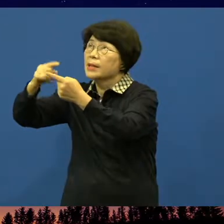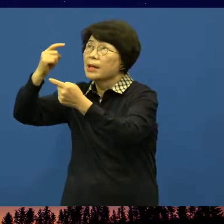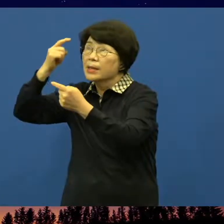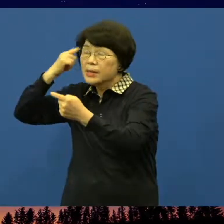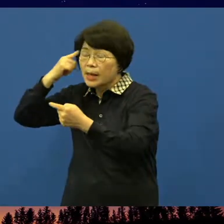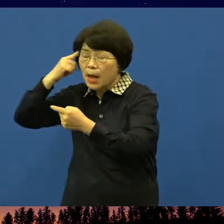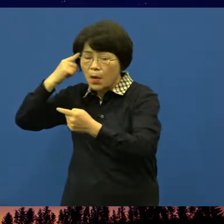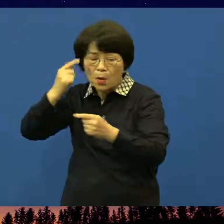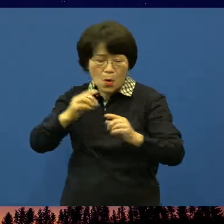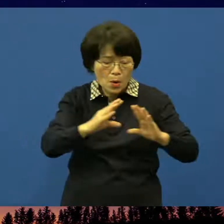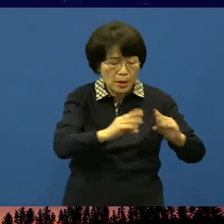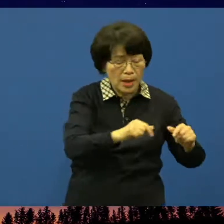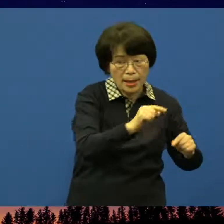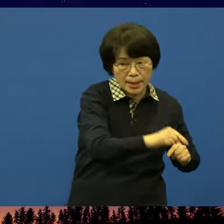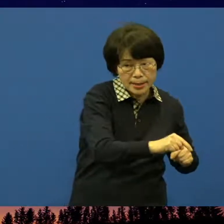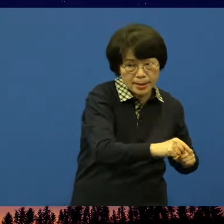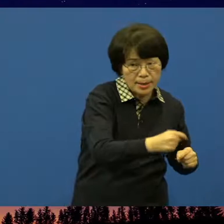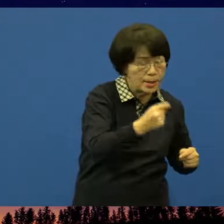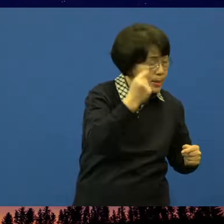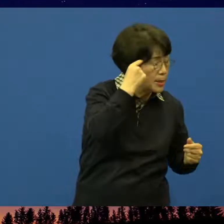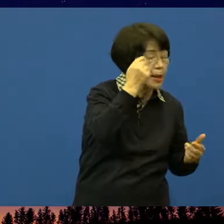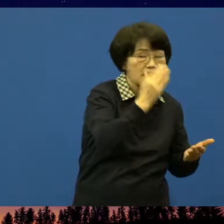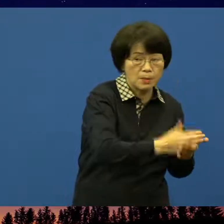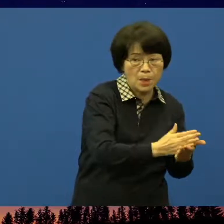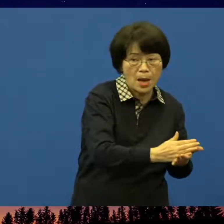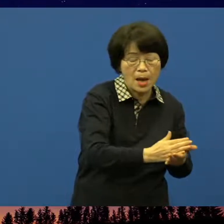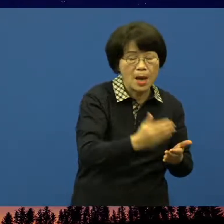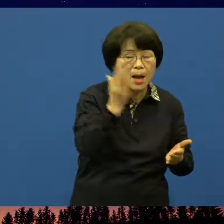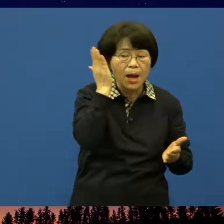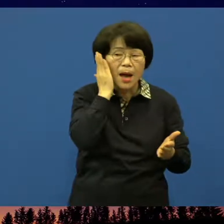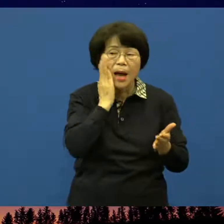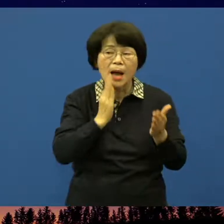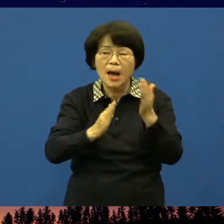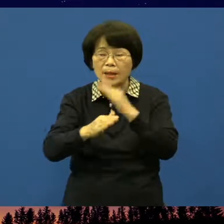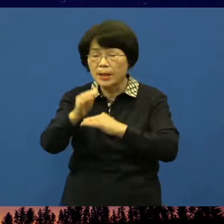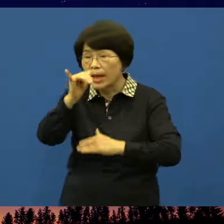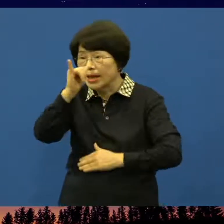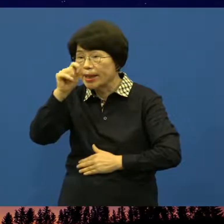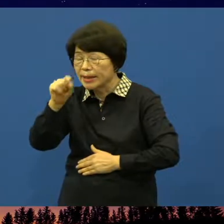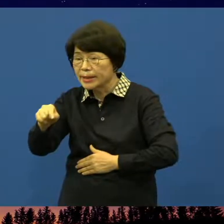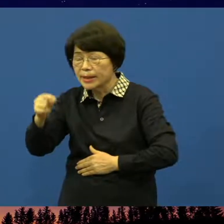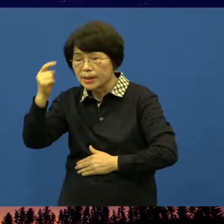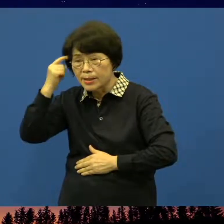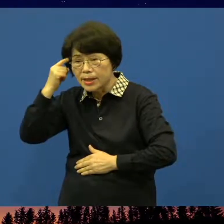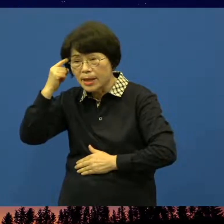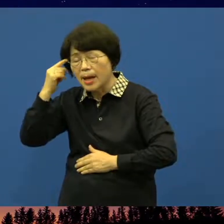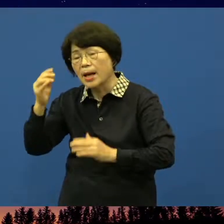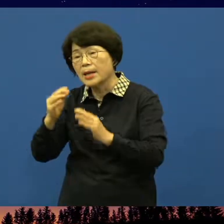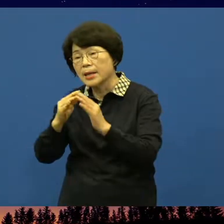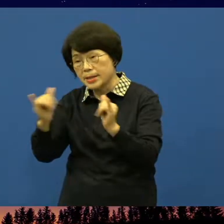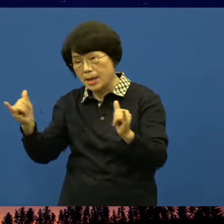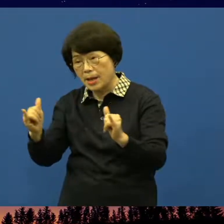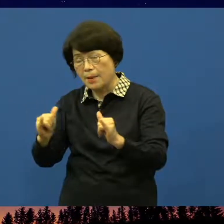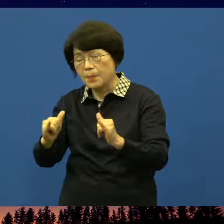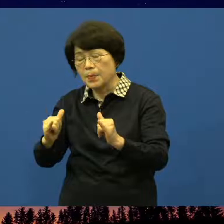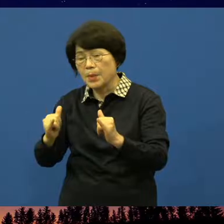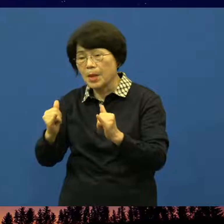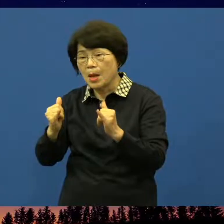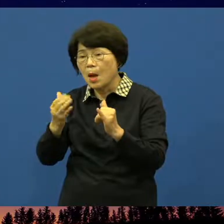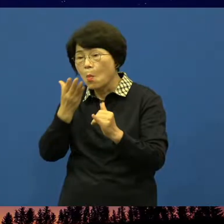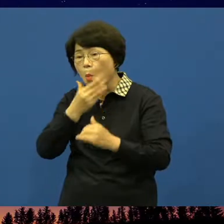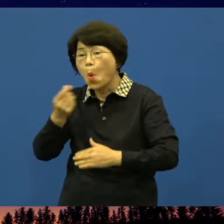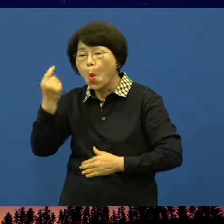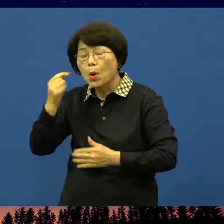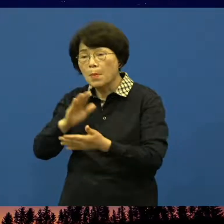생각하지 말고 하늘의 것을 생각하라. 하늘에 있는 것들을 생각하는 인생, 그 새로운 생활의 모습. 복음에